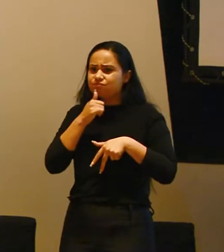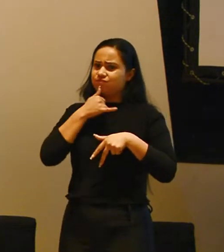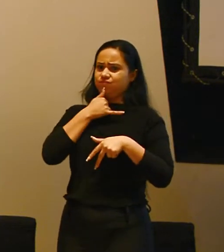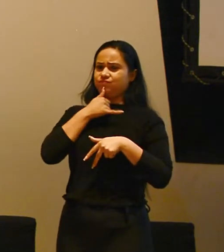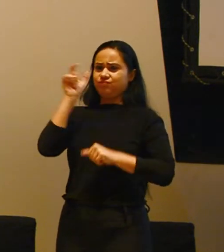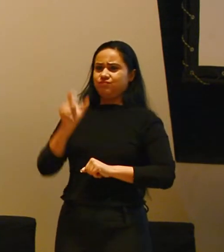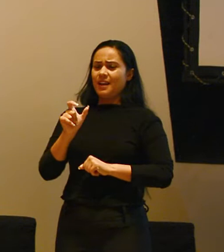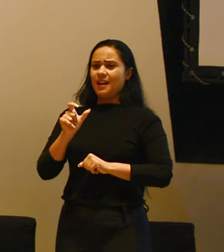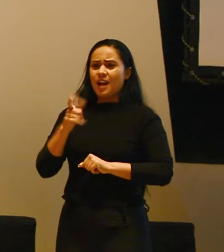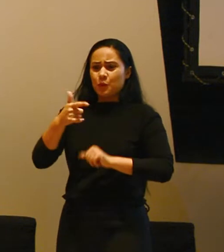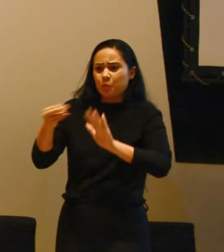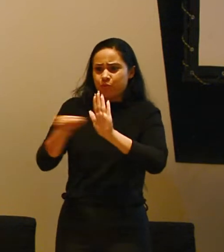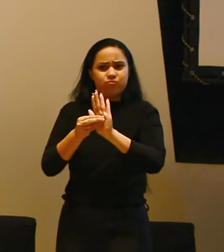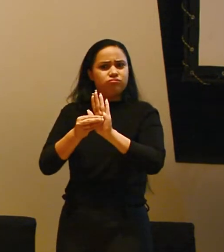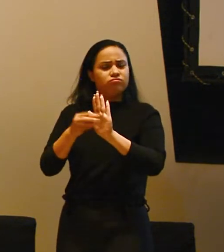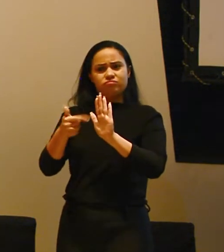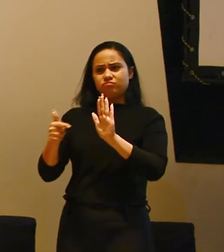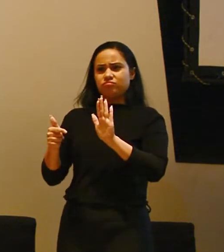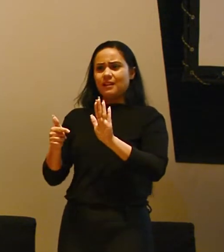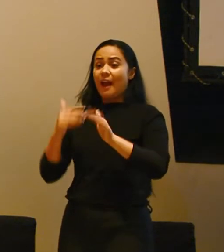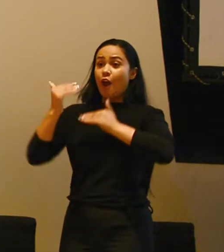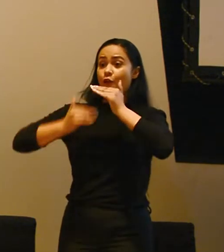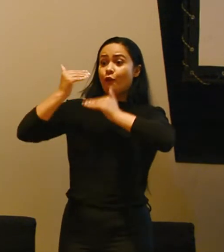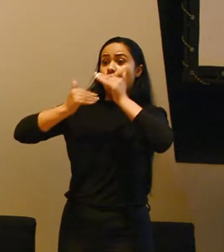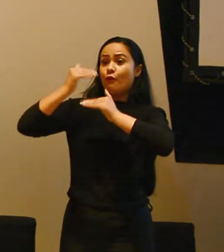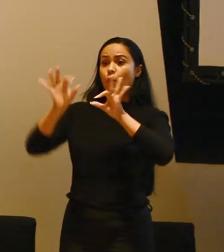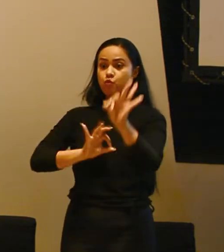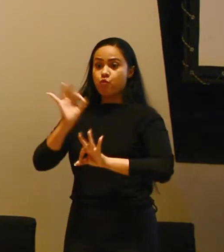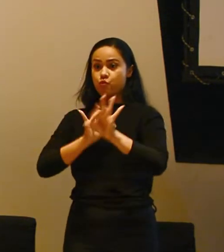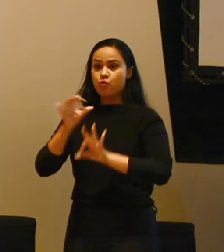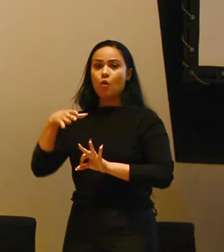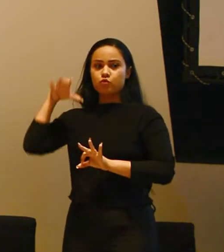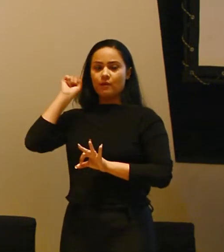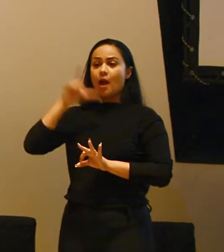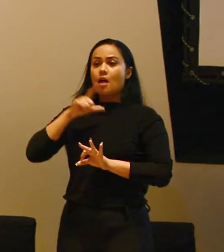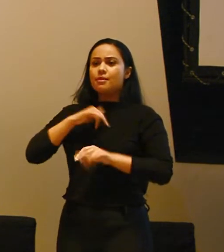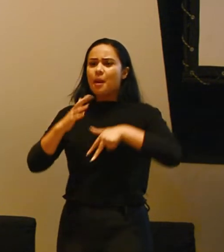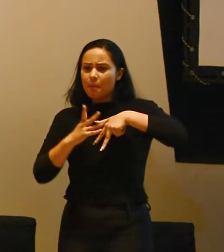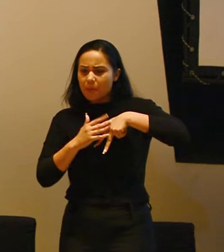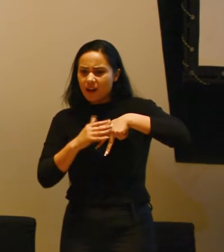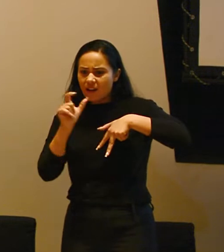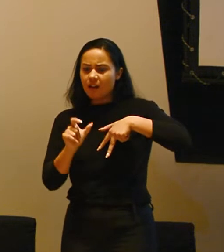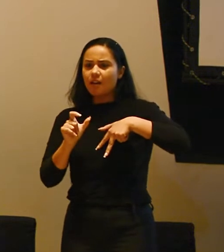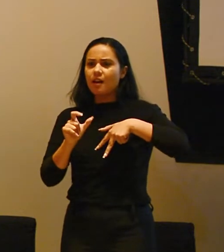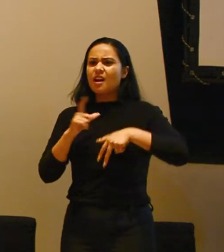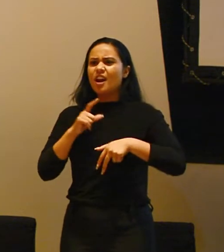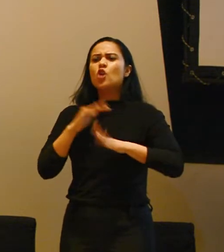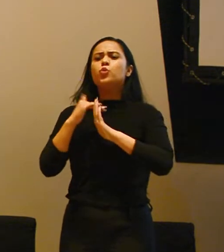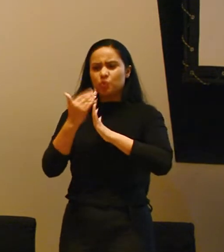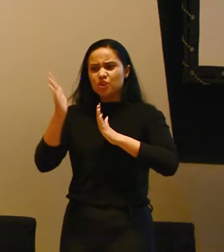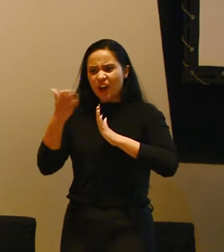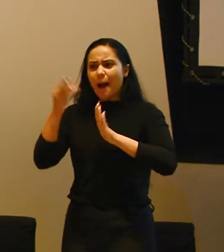frustração incabida, indevida, que é em relação à evolução da reabilitação auditiva. Tem pacientes que falam assim, poxa, mas eu queria que tudo fosse